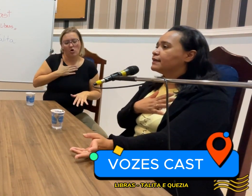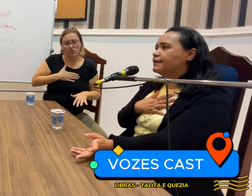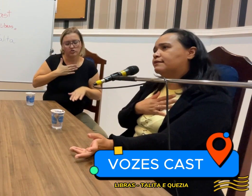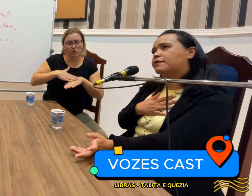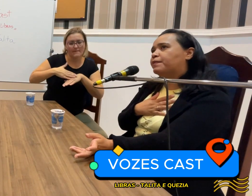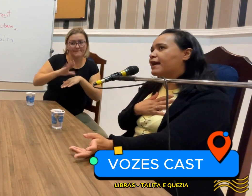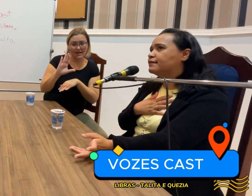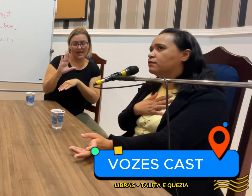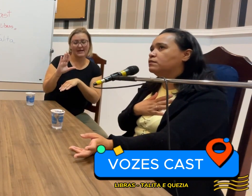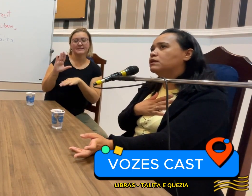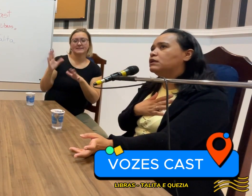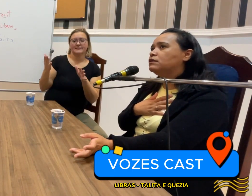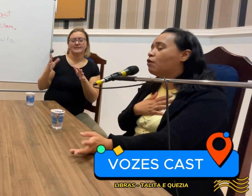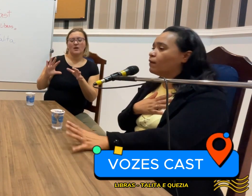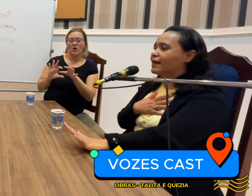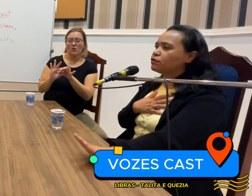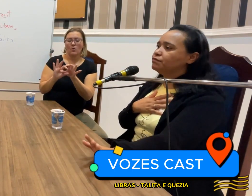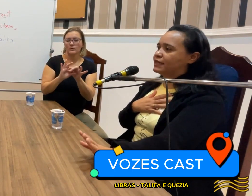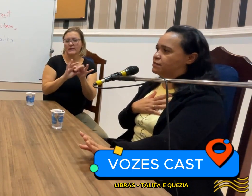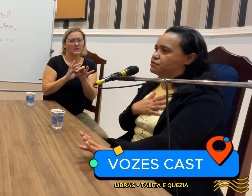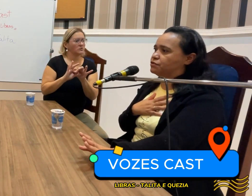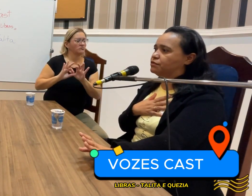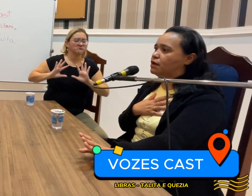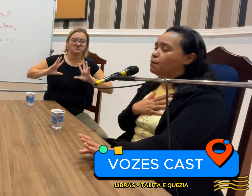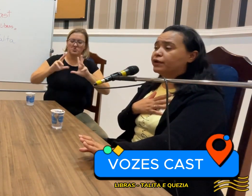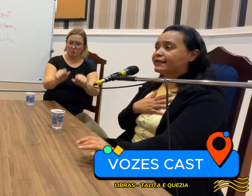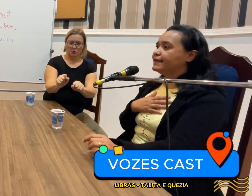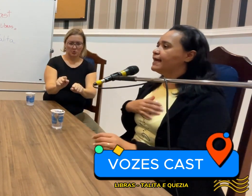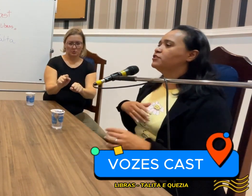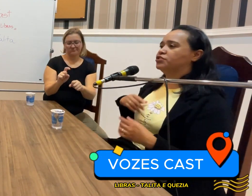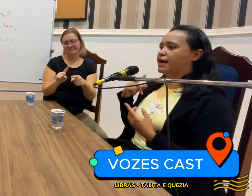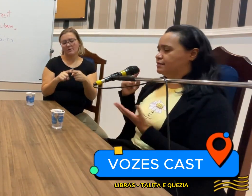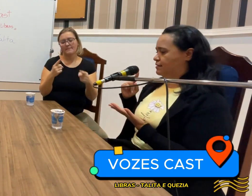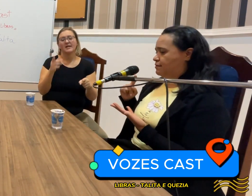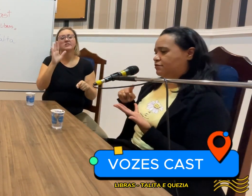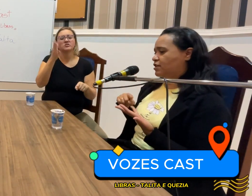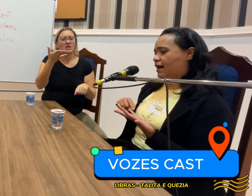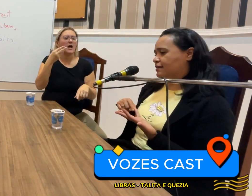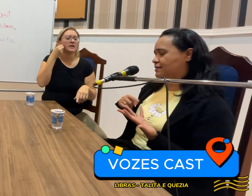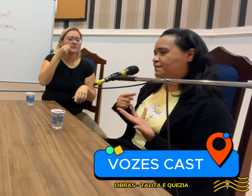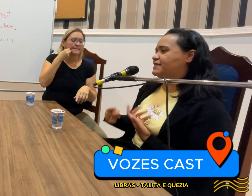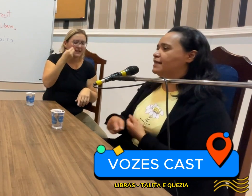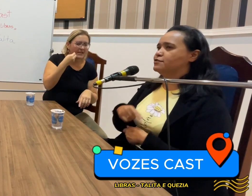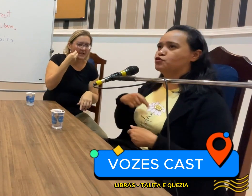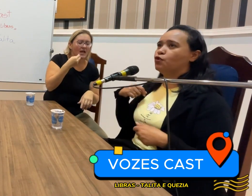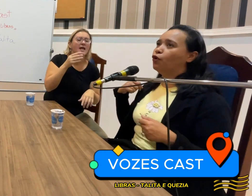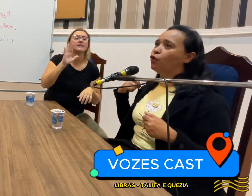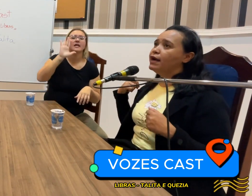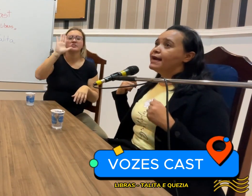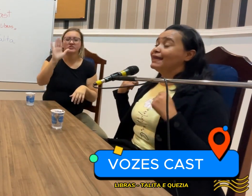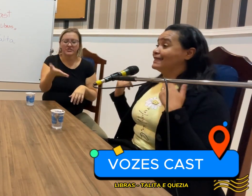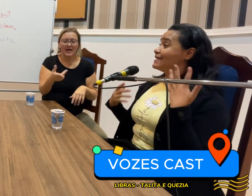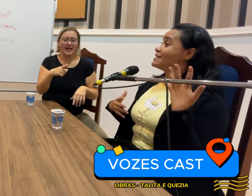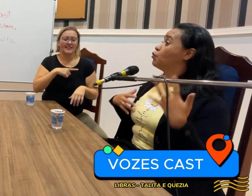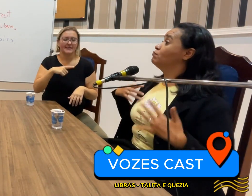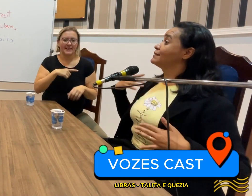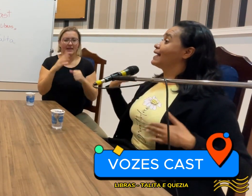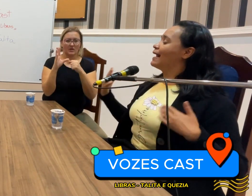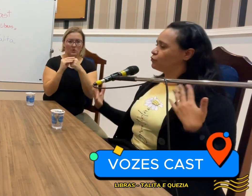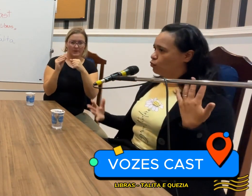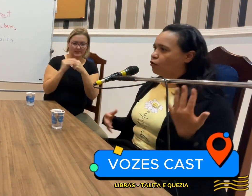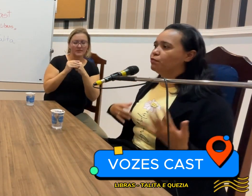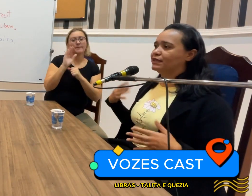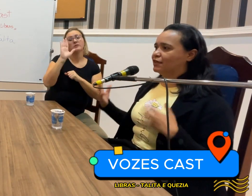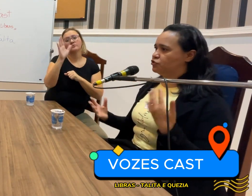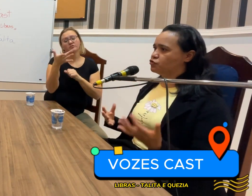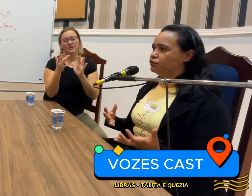intérpretes que interpretam em qualquer contexto. Porque ele já se especializou, ele tem esse